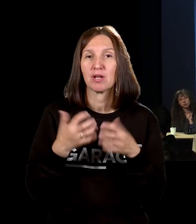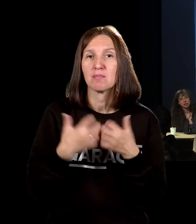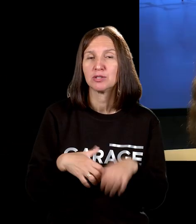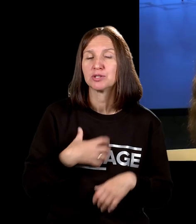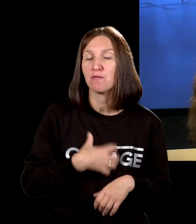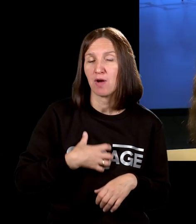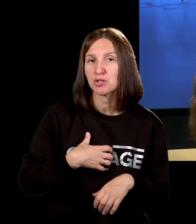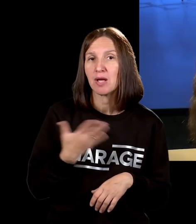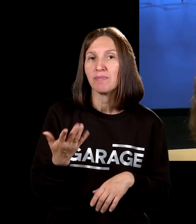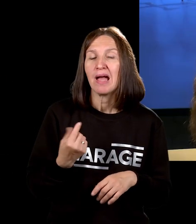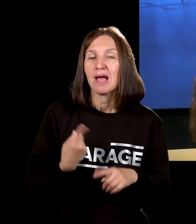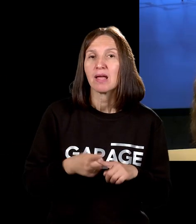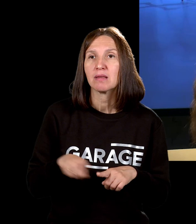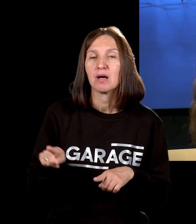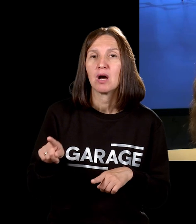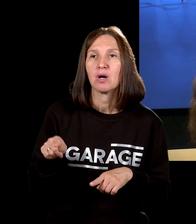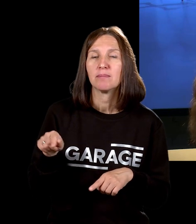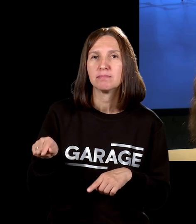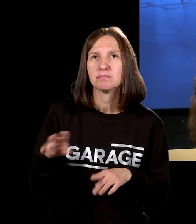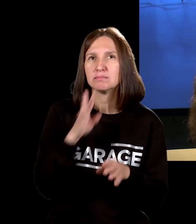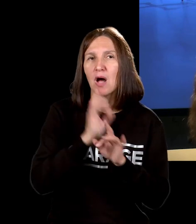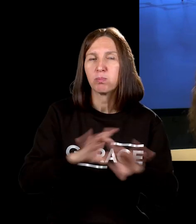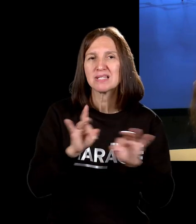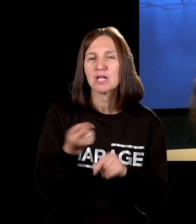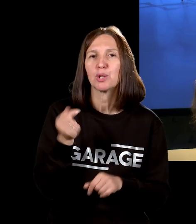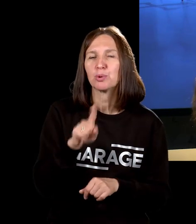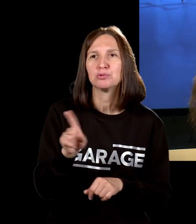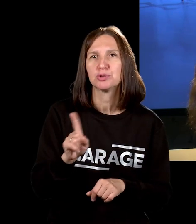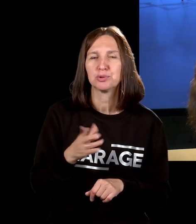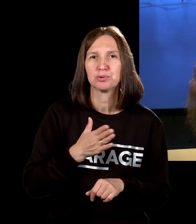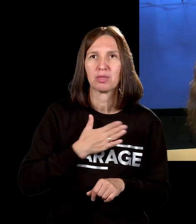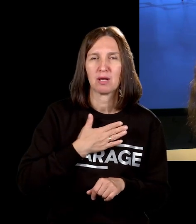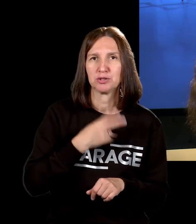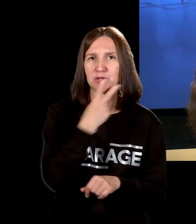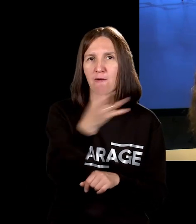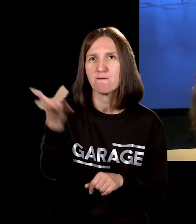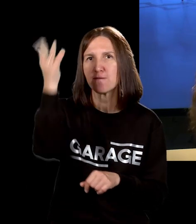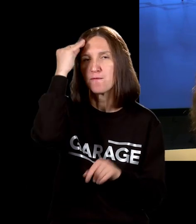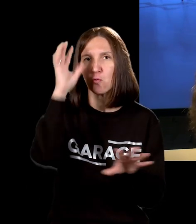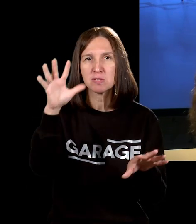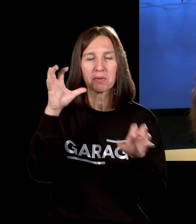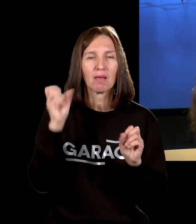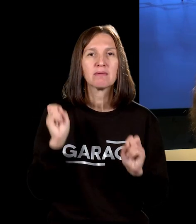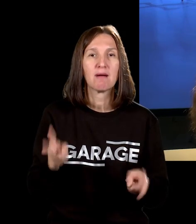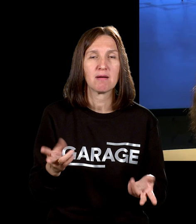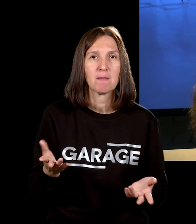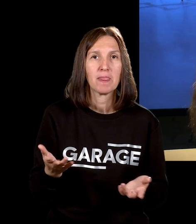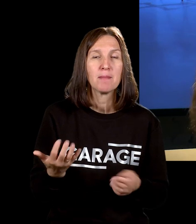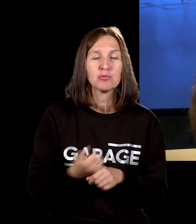их искусство, про то, как работает наше восприятие, что какой удар по мозгу